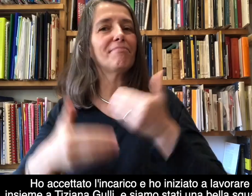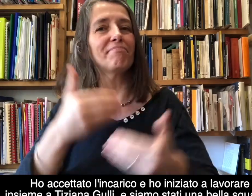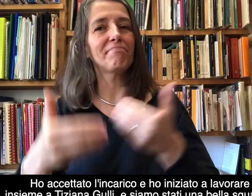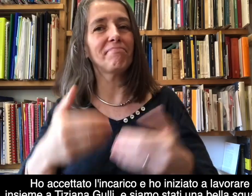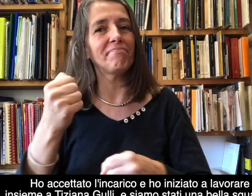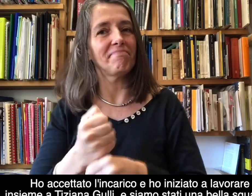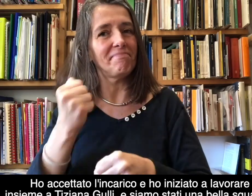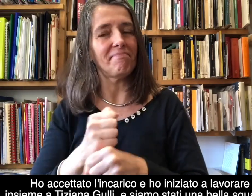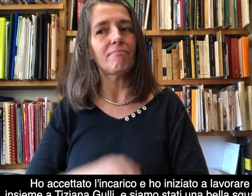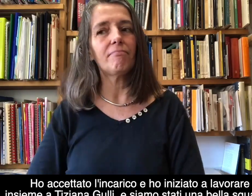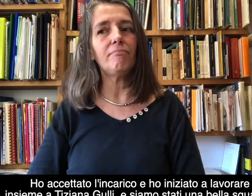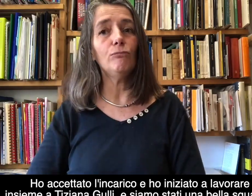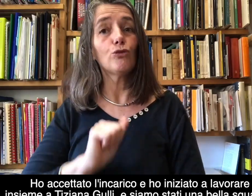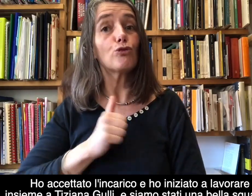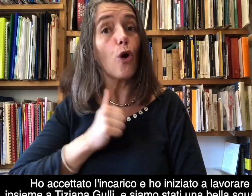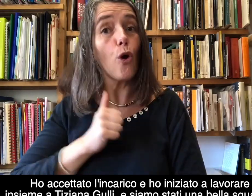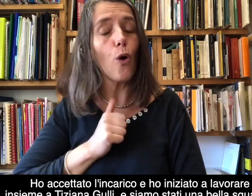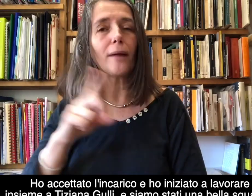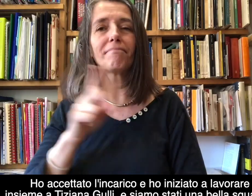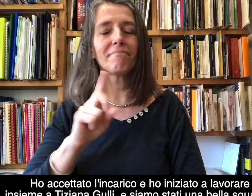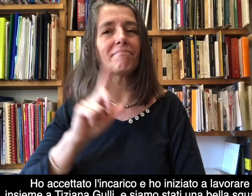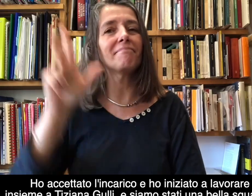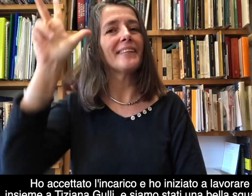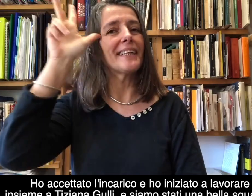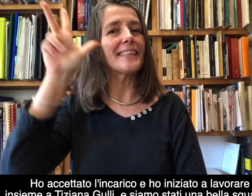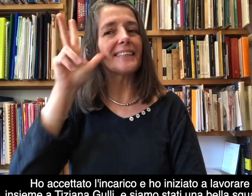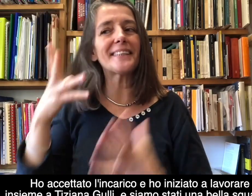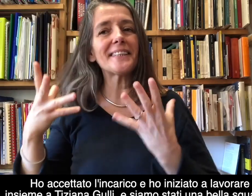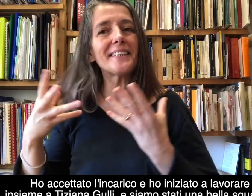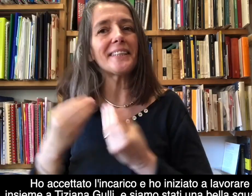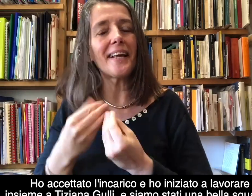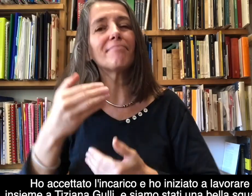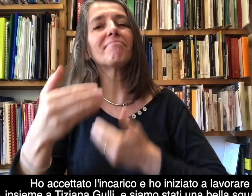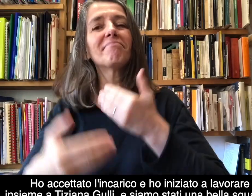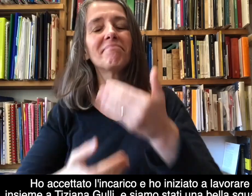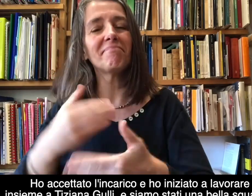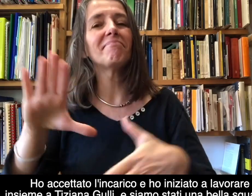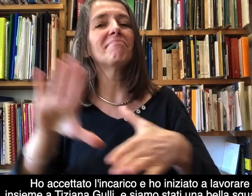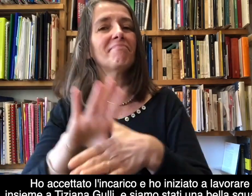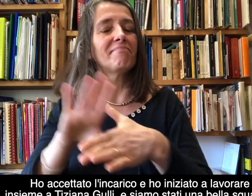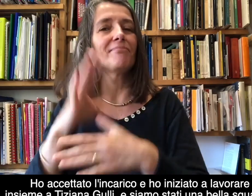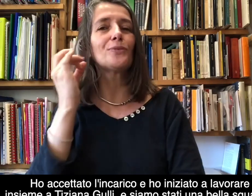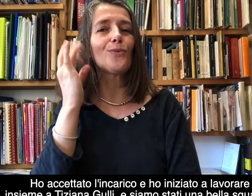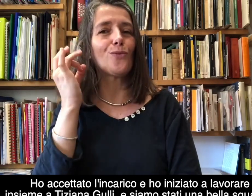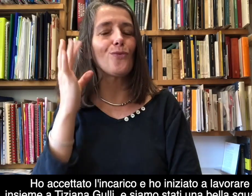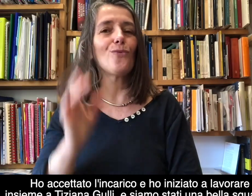ho accettato l'incarico e ho iniziato a lavorare non da sola con tiziana gulli e siamo stati davvero